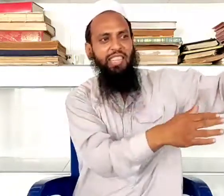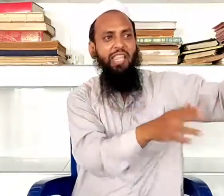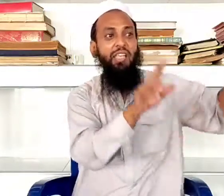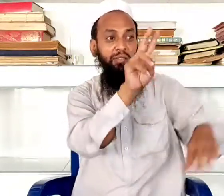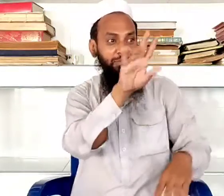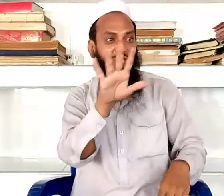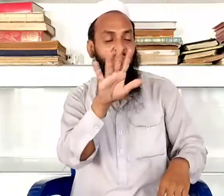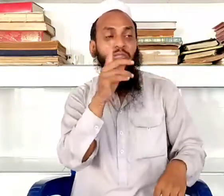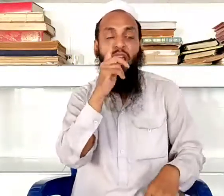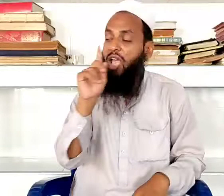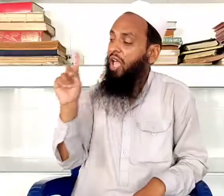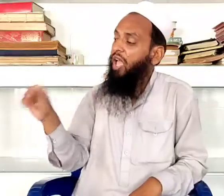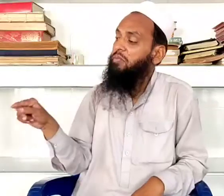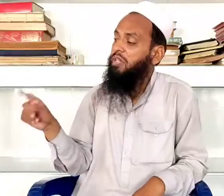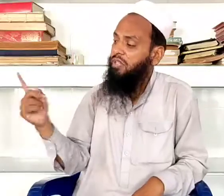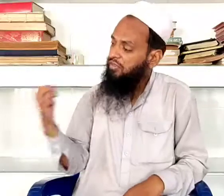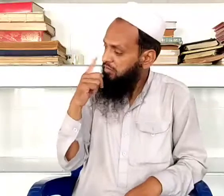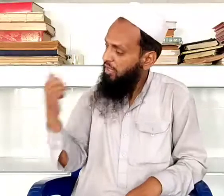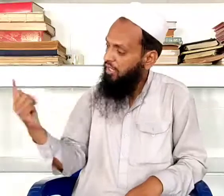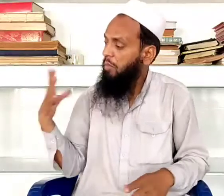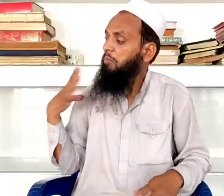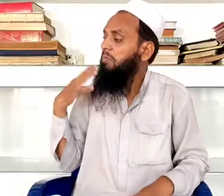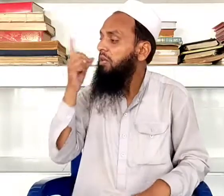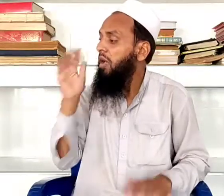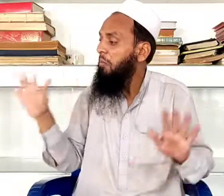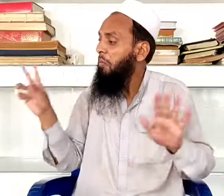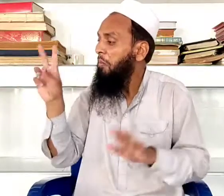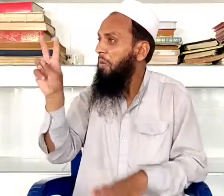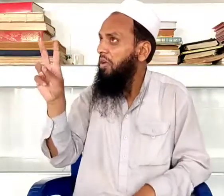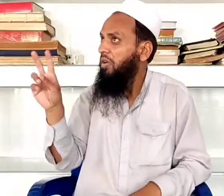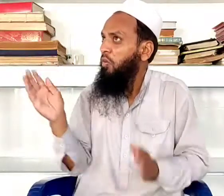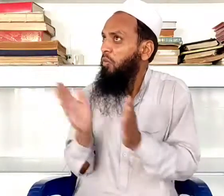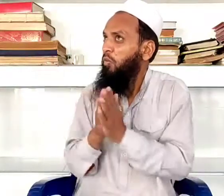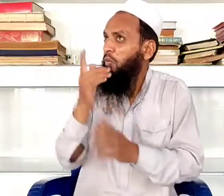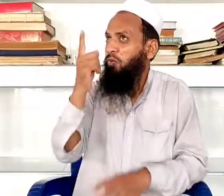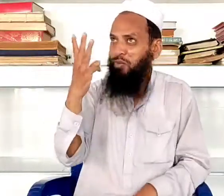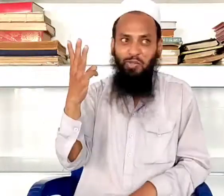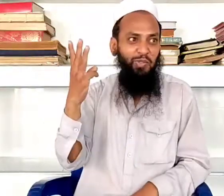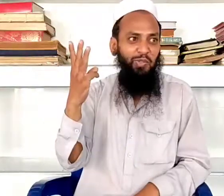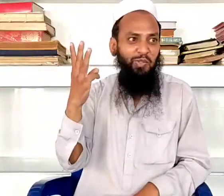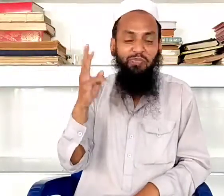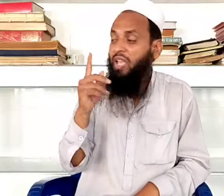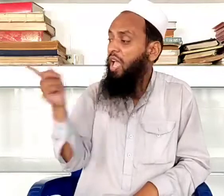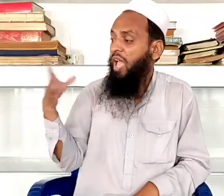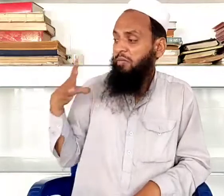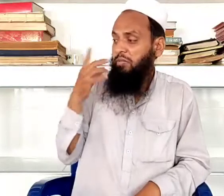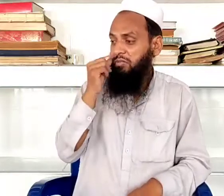और ऐसा विरासत का मसला हल करवाया, नौमी सुनने वाले आश्चर्य कर उठे कि वाकया दा अली मुर्तजा रजी